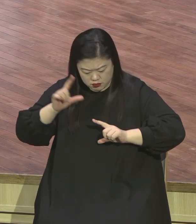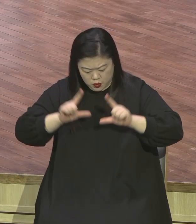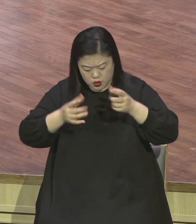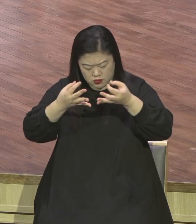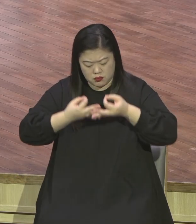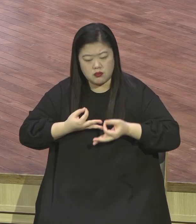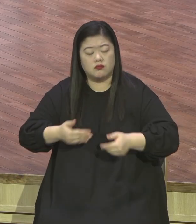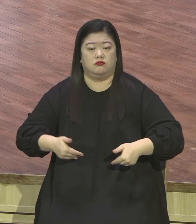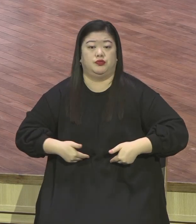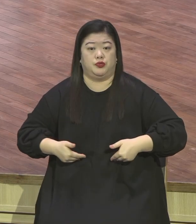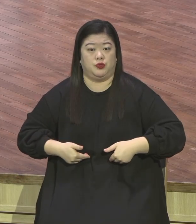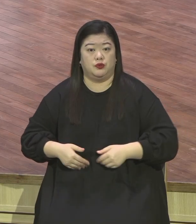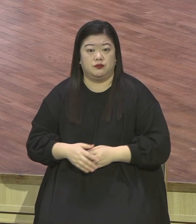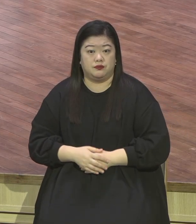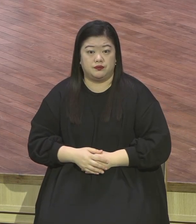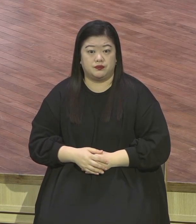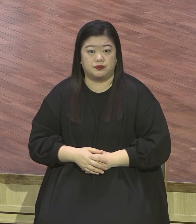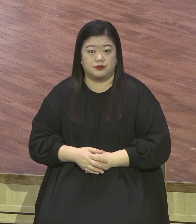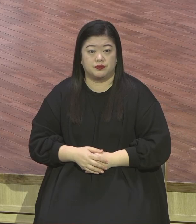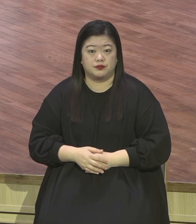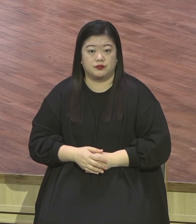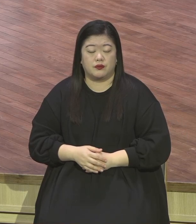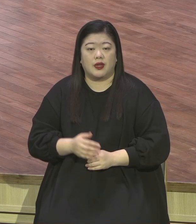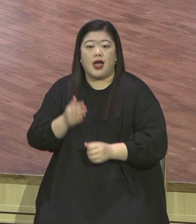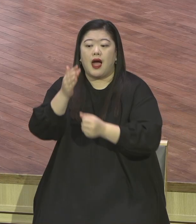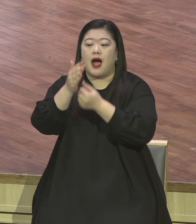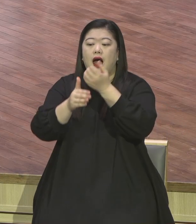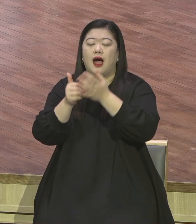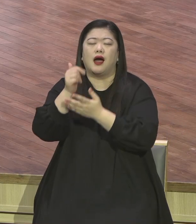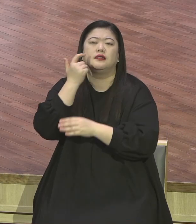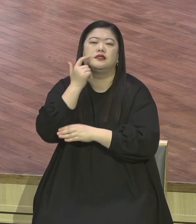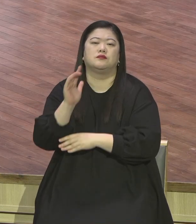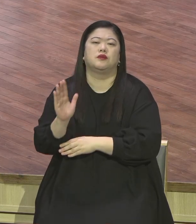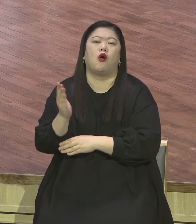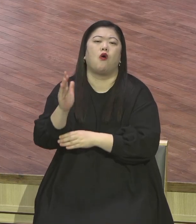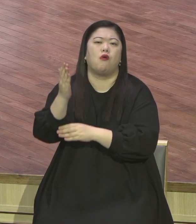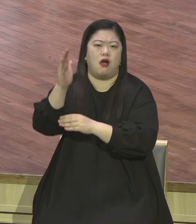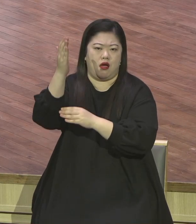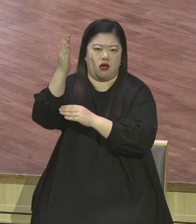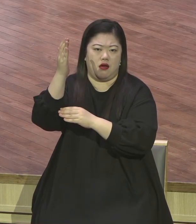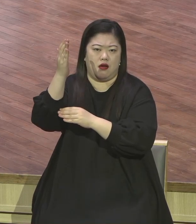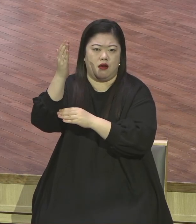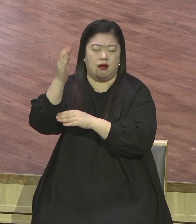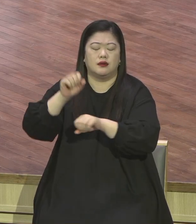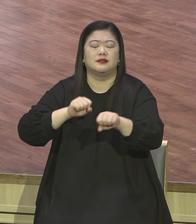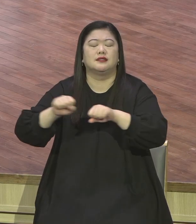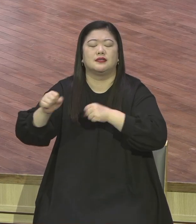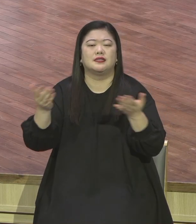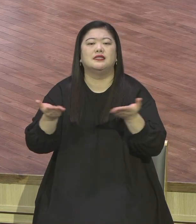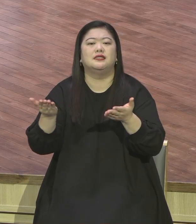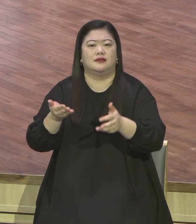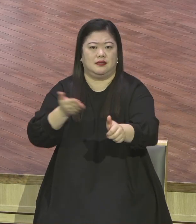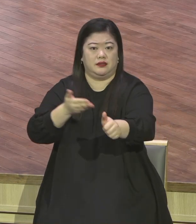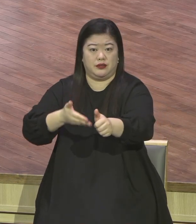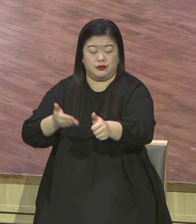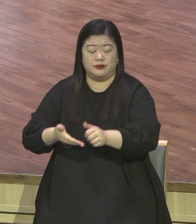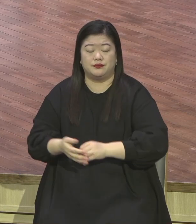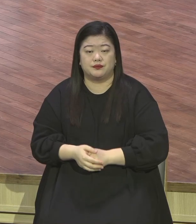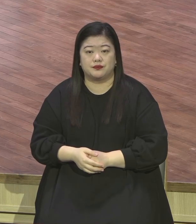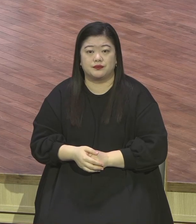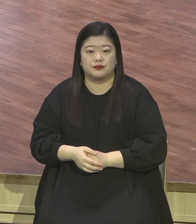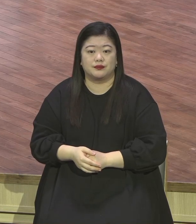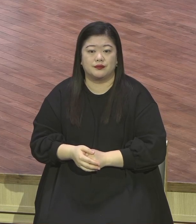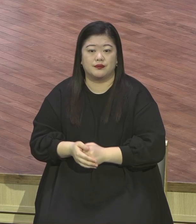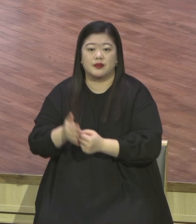여러분 하나님의 영광을 드러내는 선택하시기 바랍니다 하나님 나라 확장하는